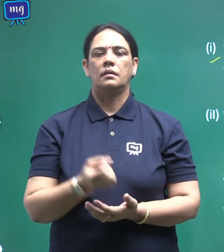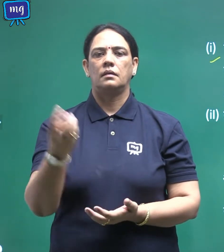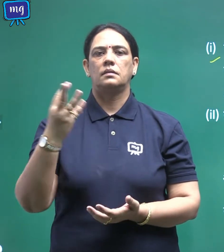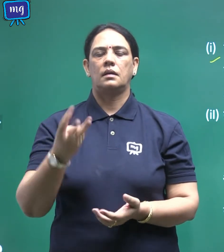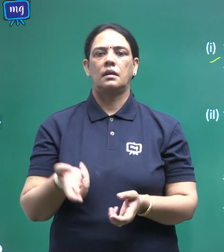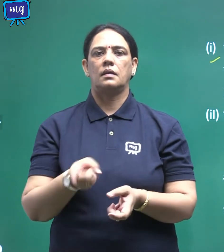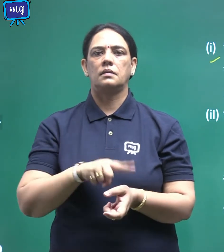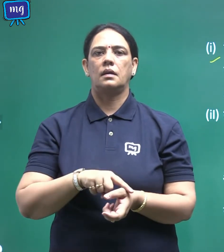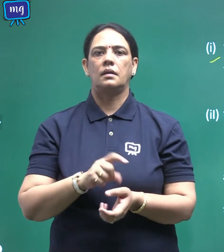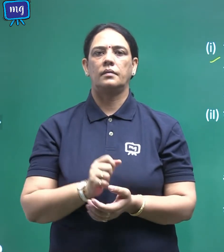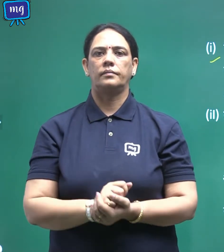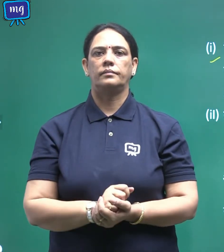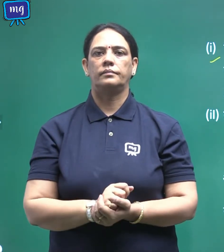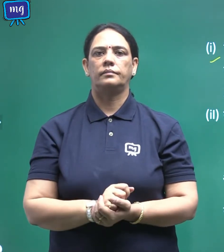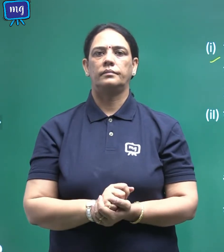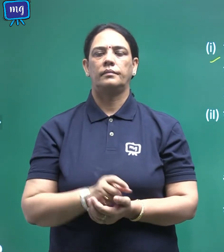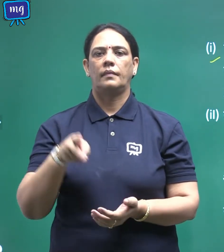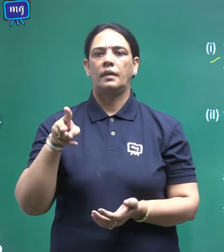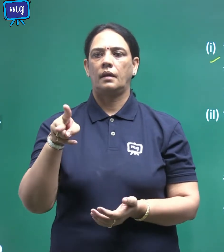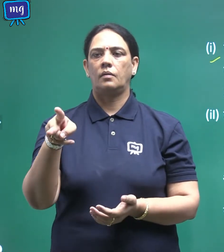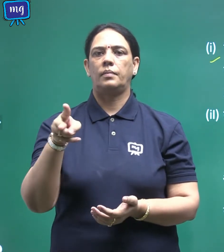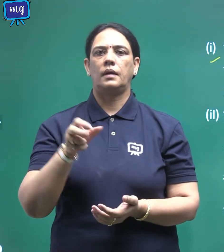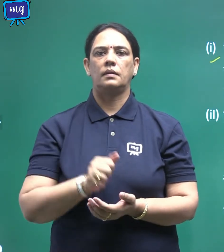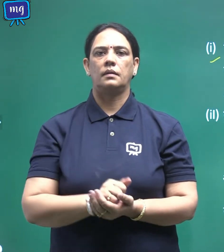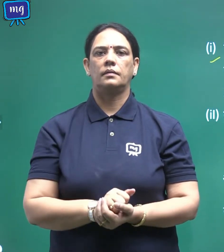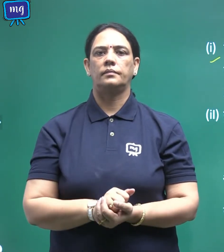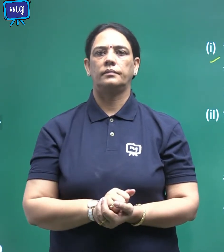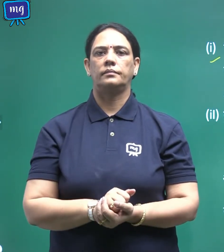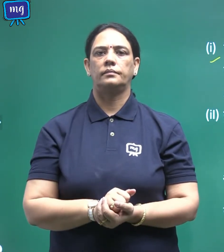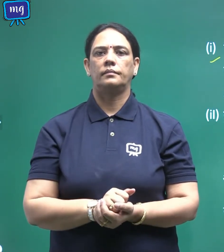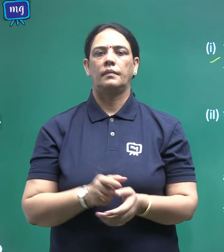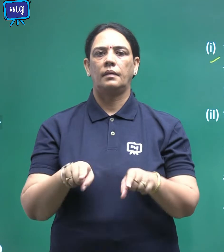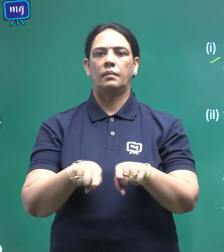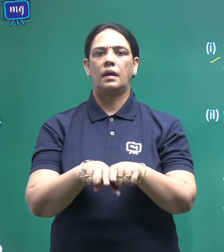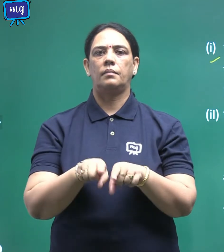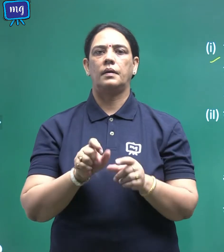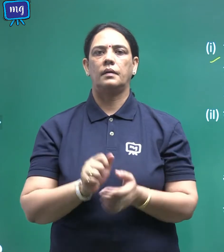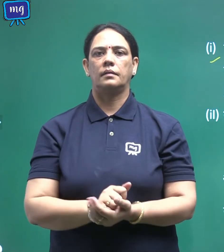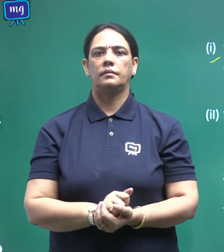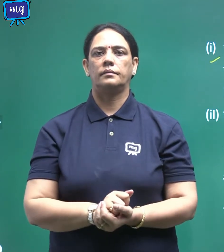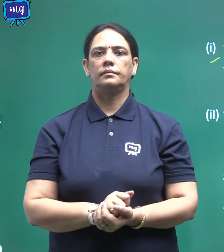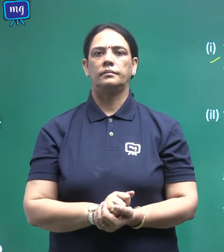संख्या से अनुपात बराबर